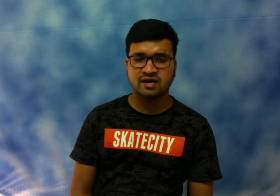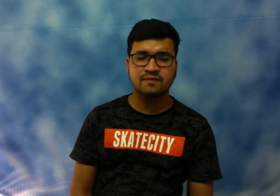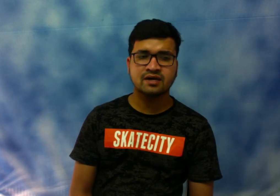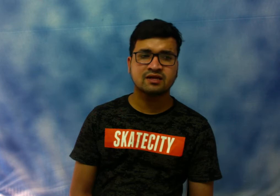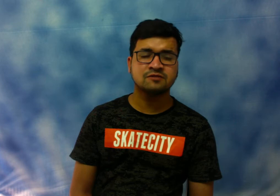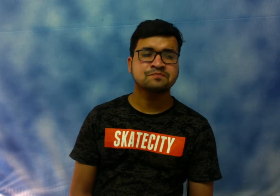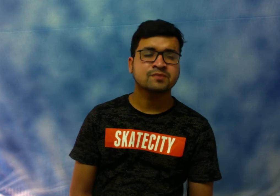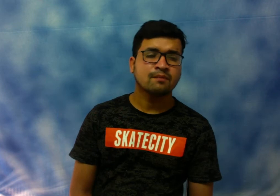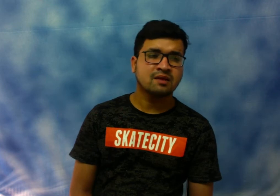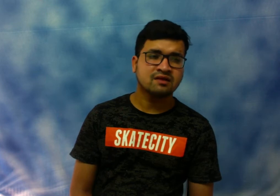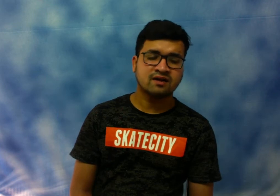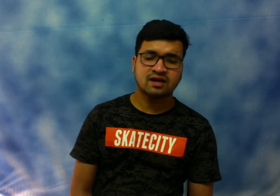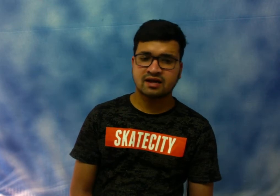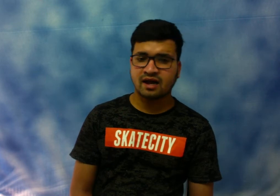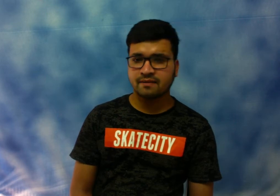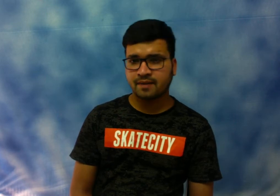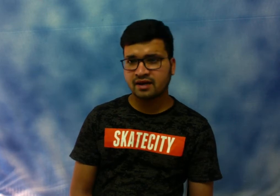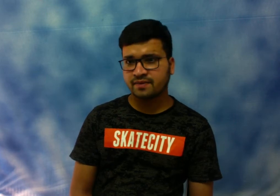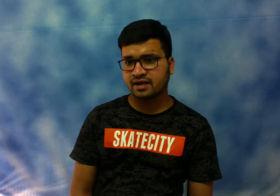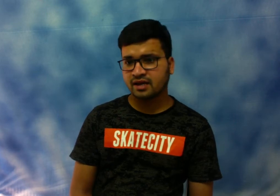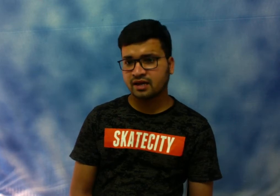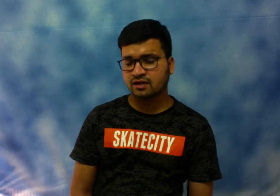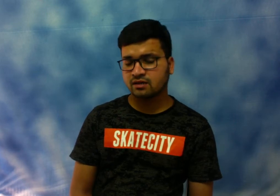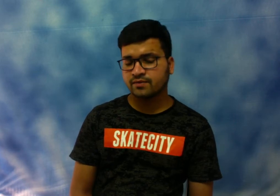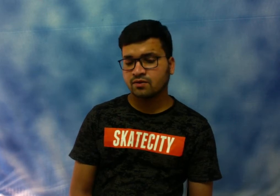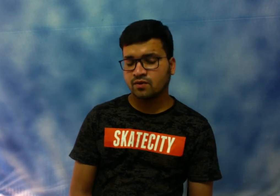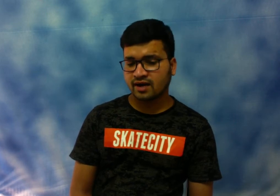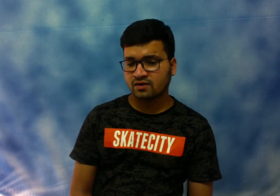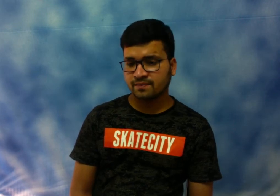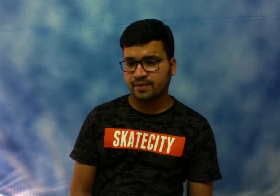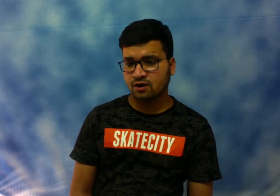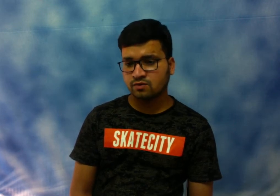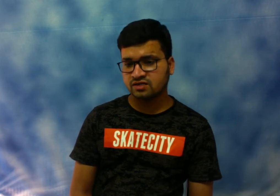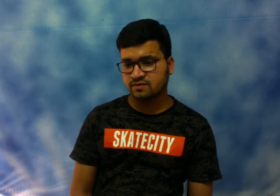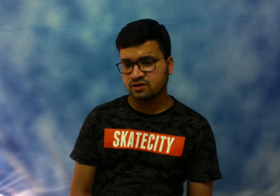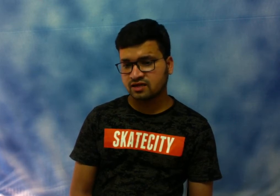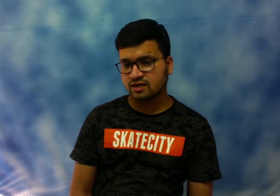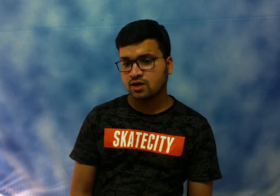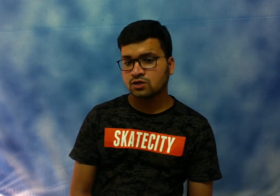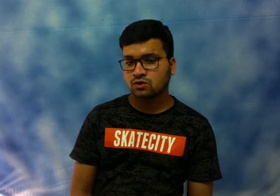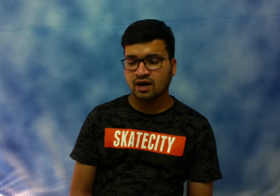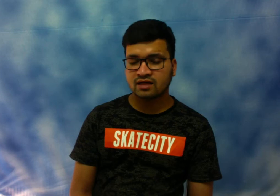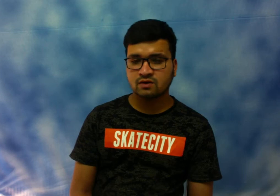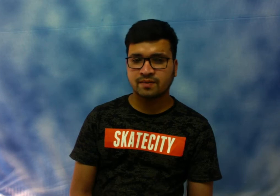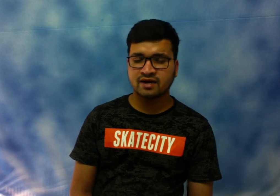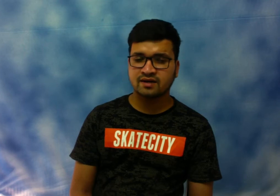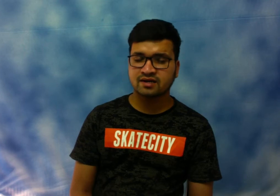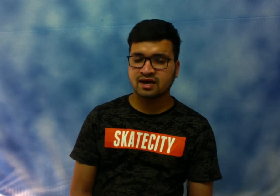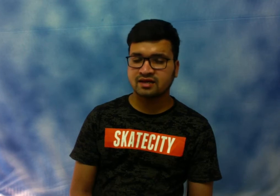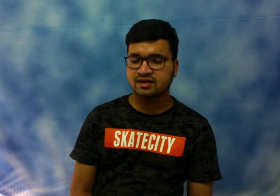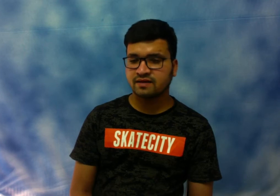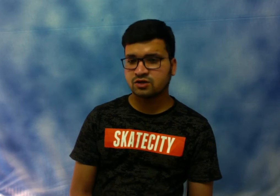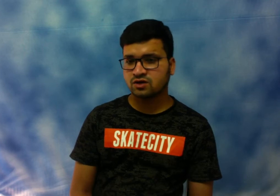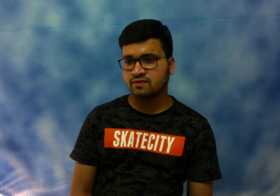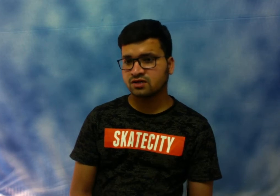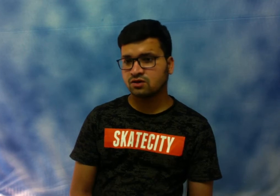पे जैसे मंदिर वगैरह के आगे पानी पीने का एक वो लगा होता है प्याऊ जिसे बोलते हैं, तो वहां से वो पानी भर कर लाते हैं छोटे छोटे बर्तनों के